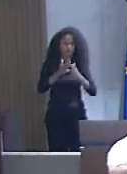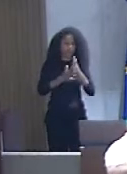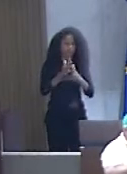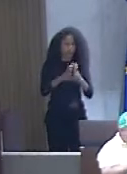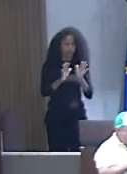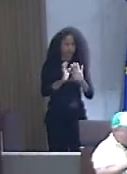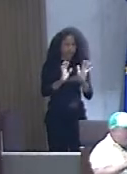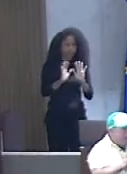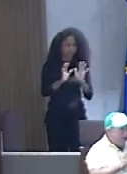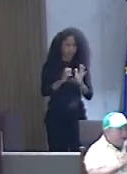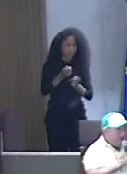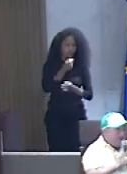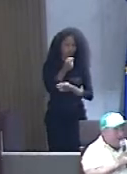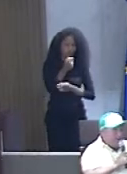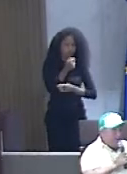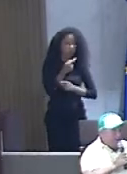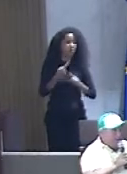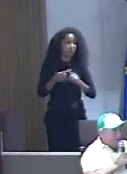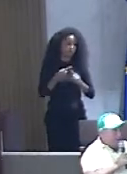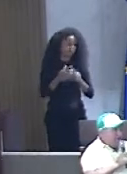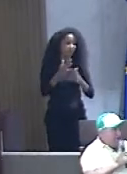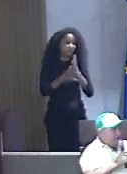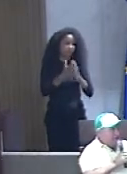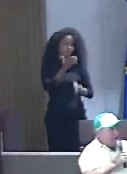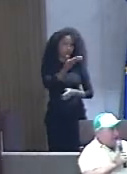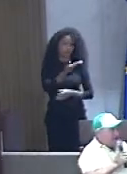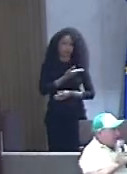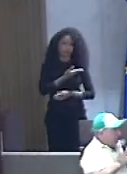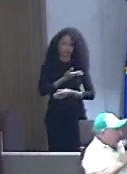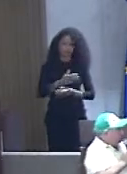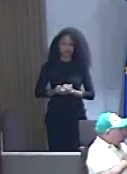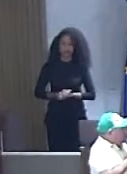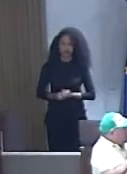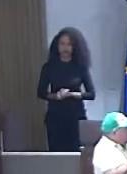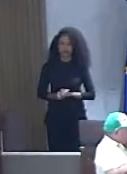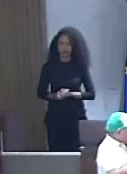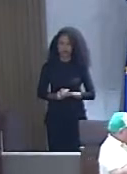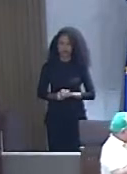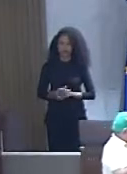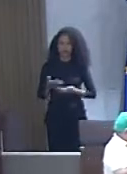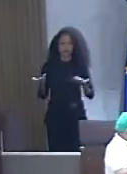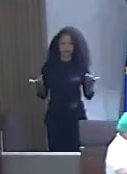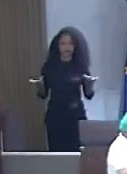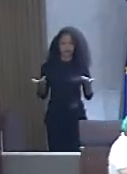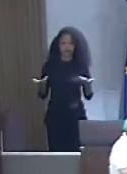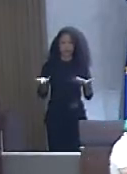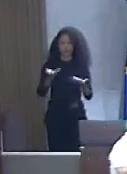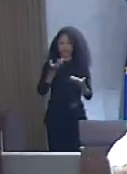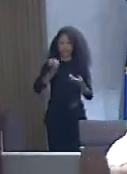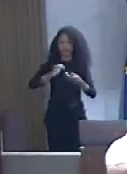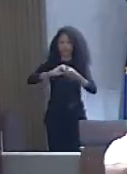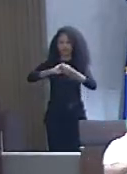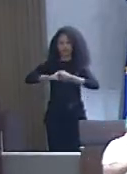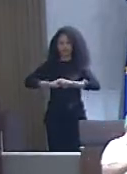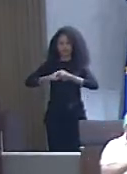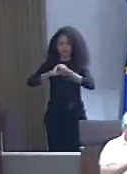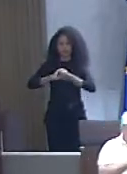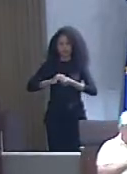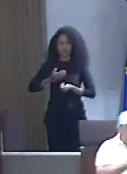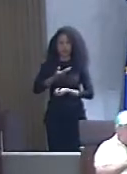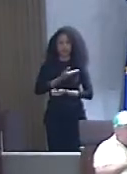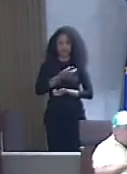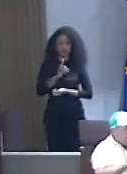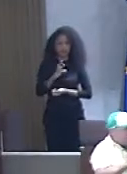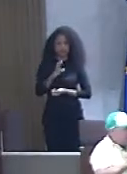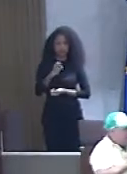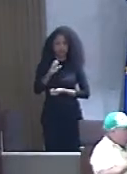estão atrapalhando o companheiro Tiquinho. Eu quero aqui saudar o companheiro